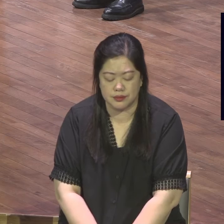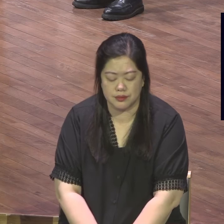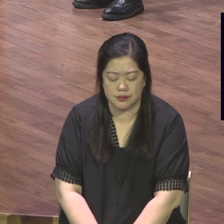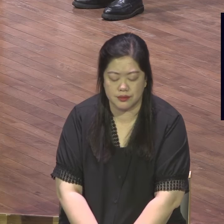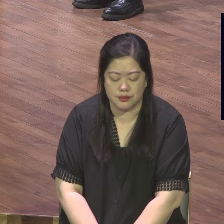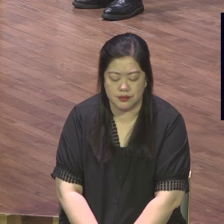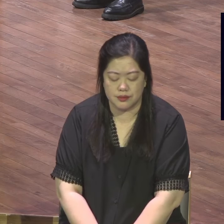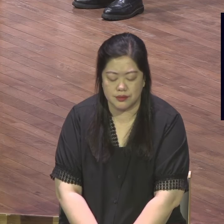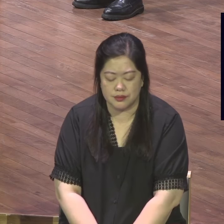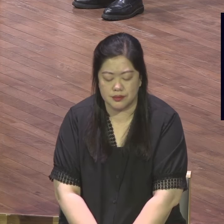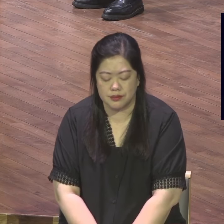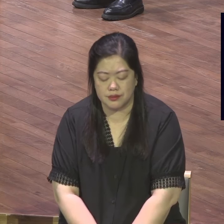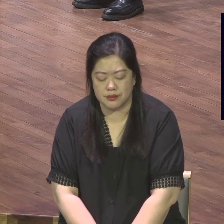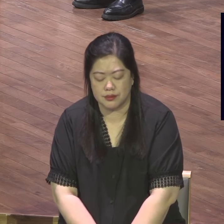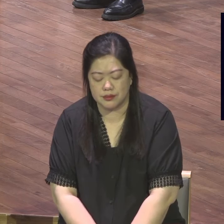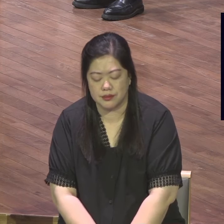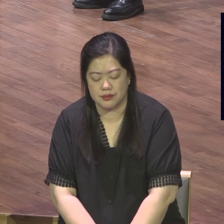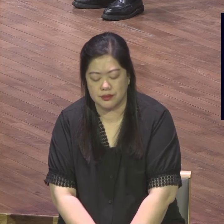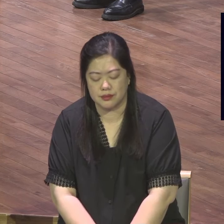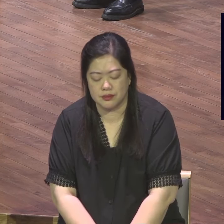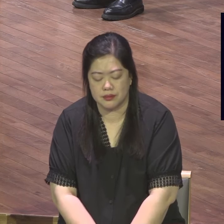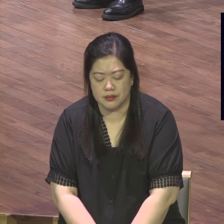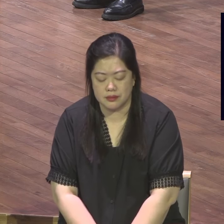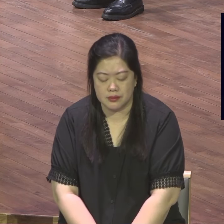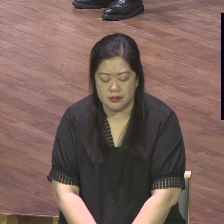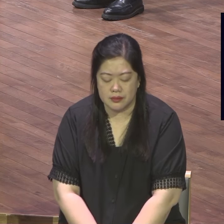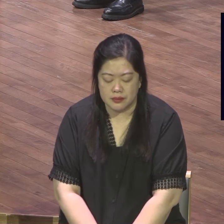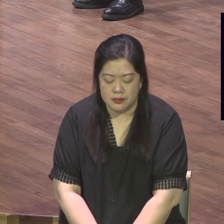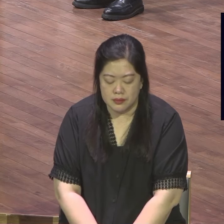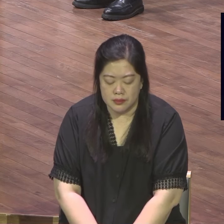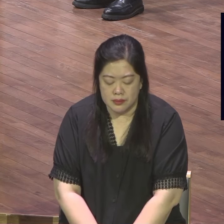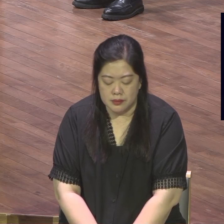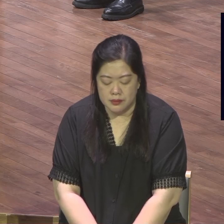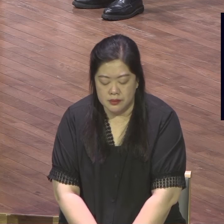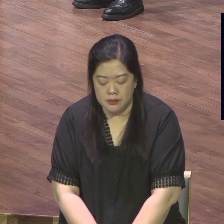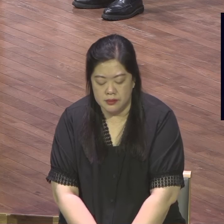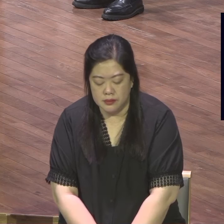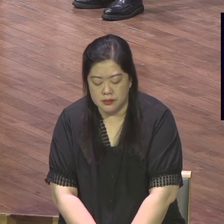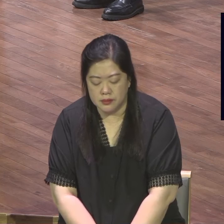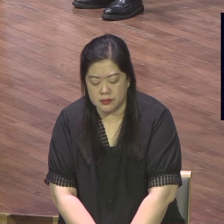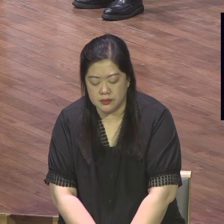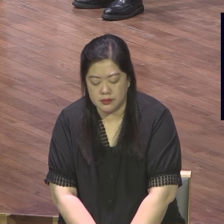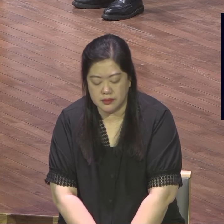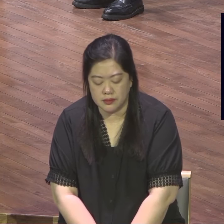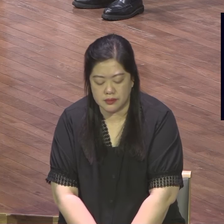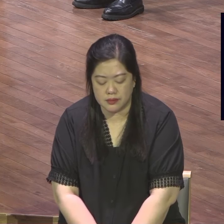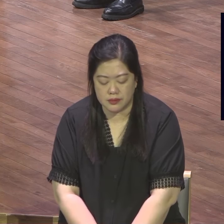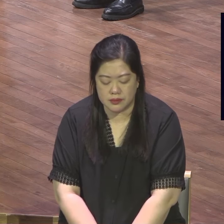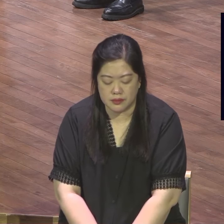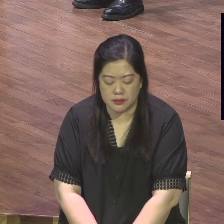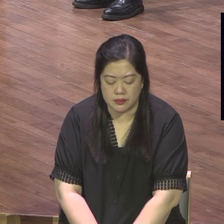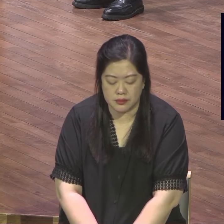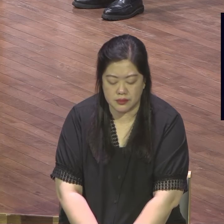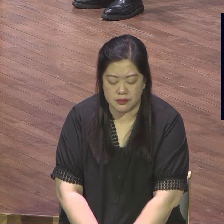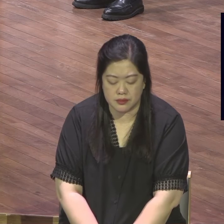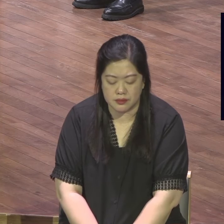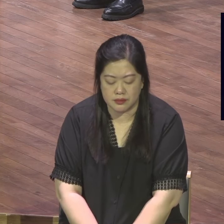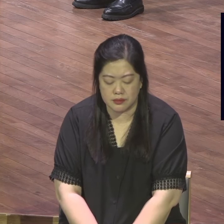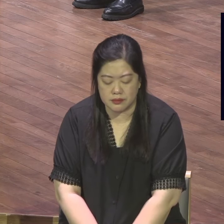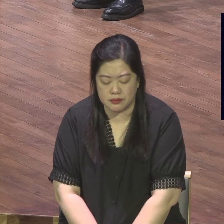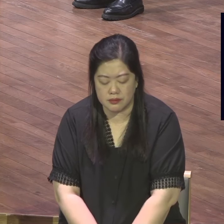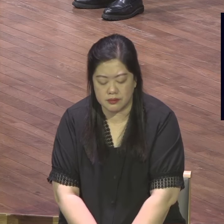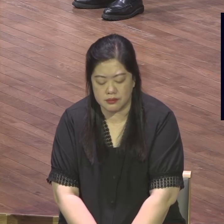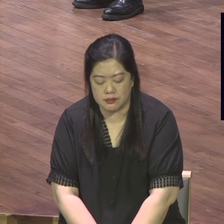복받는 자손의 응답을 누리게 하여 주시옵소서. 우리 예언의 모든 성도님들이 복음 공동체가 되어 제자 공동체가